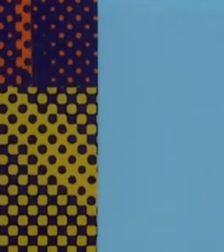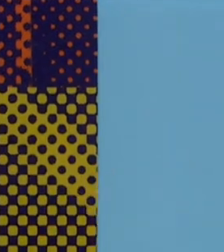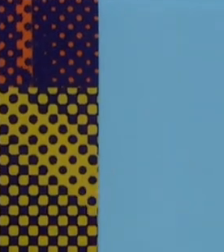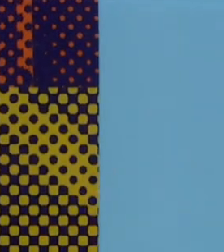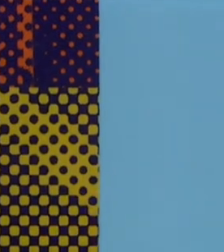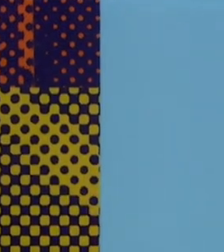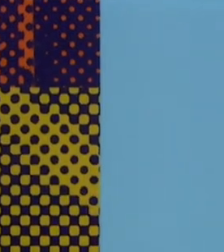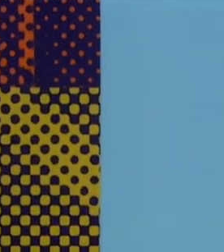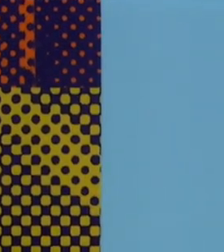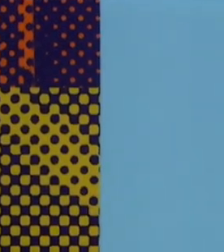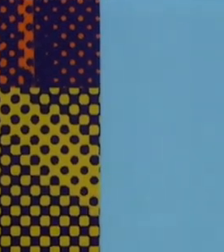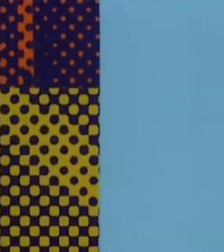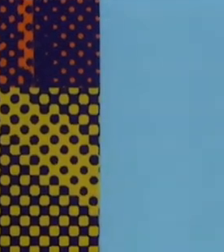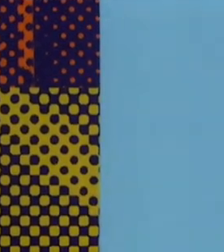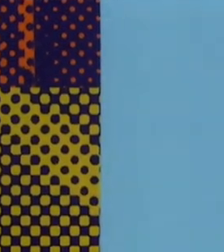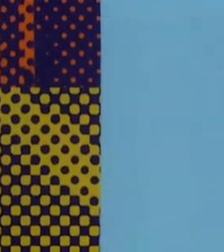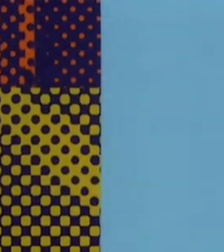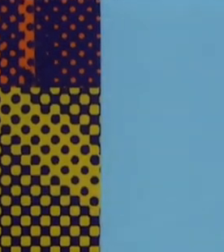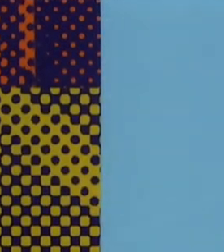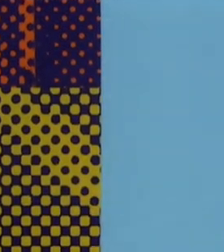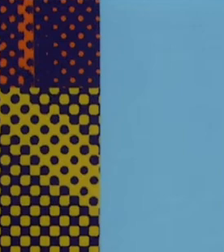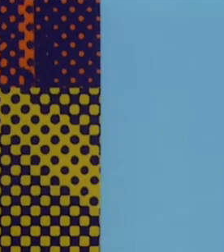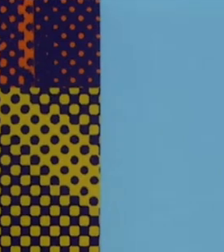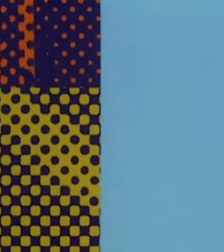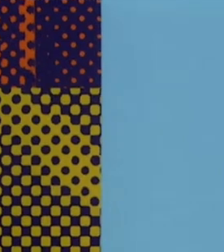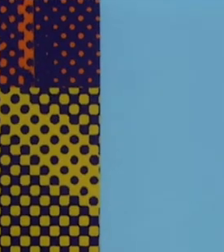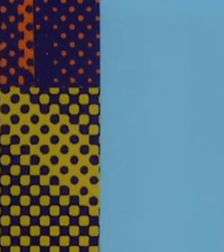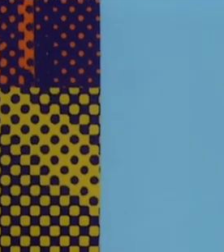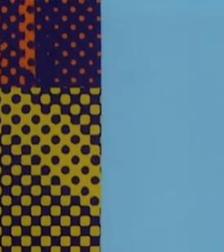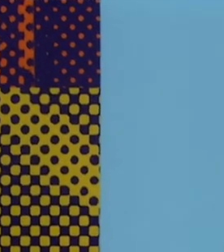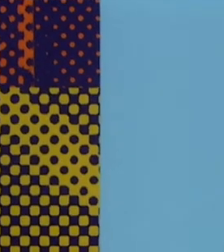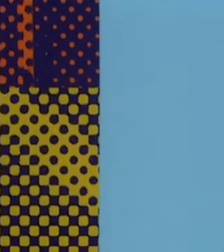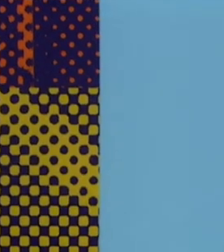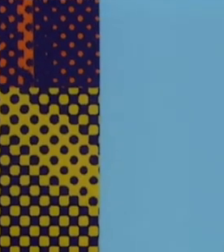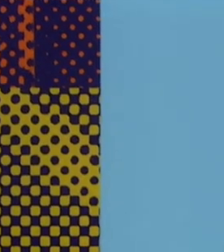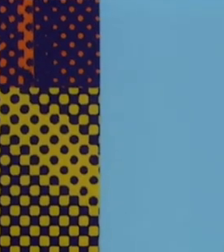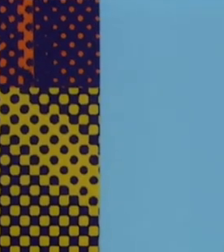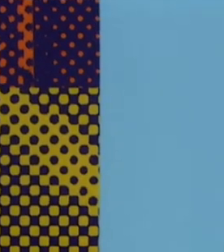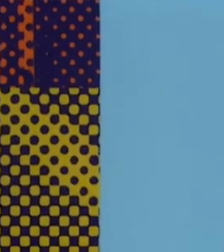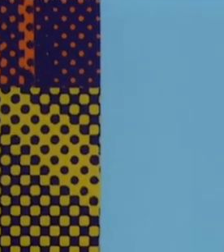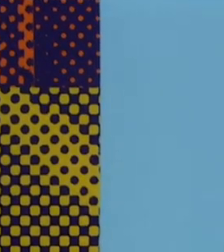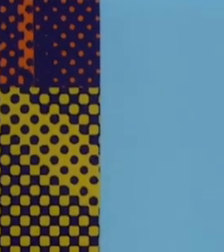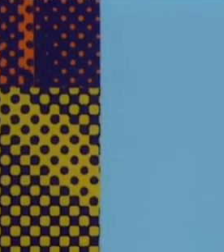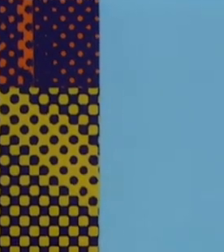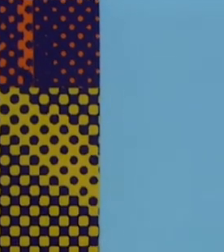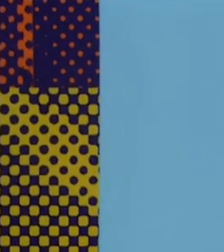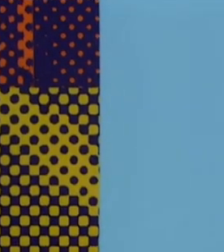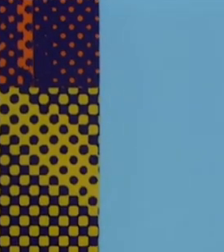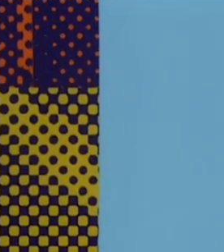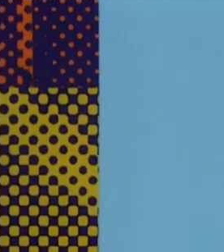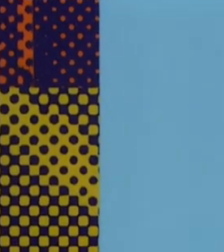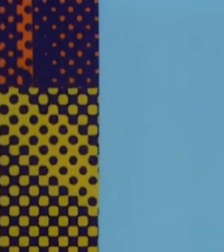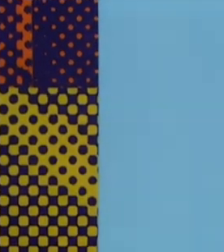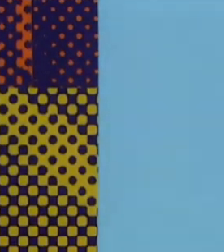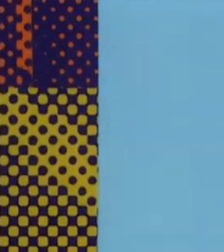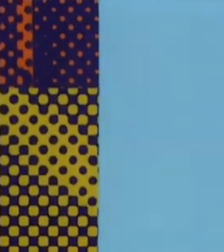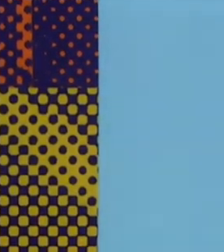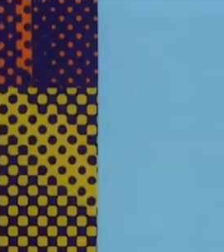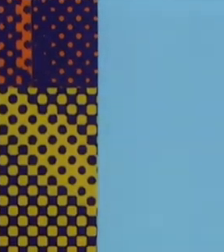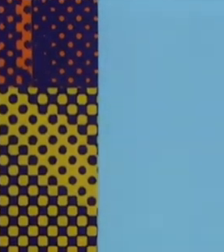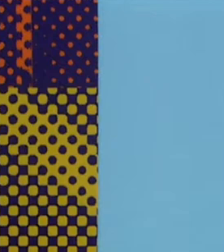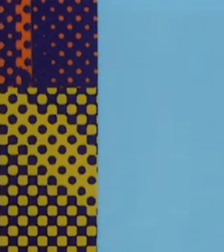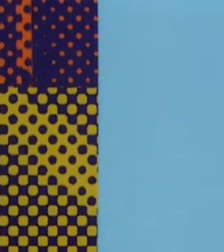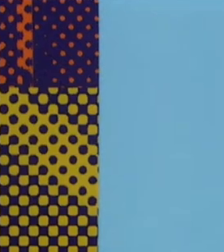får ett annat perspektiv. Och för att de här kvinnorna är oftast både de som upprätthåller de patriarkala strukturerna i hemmet,